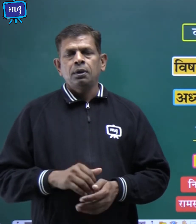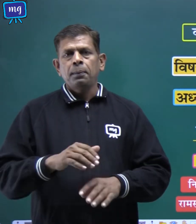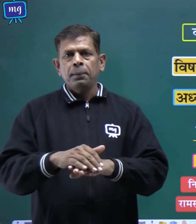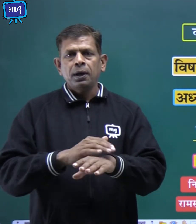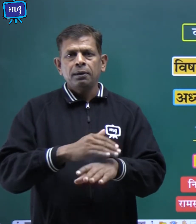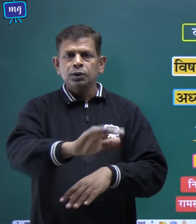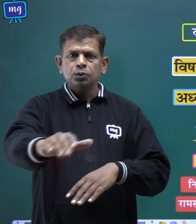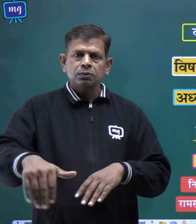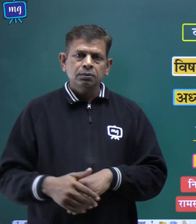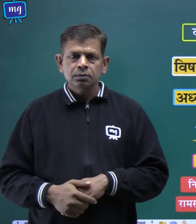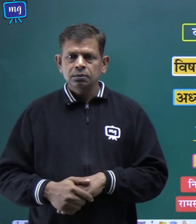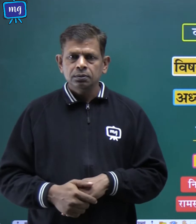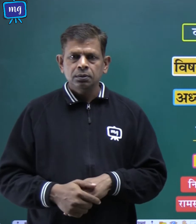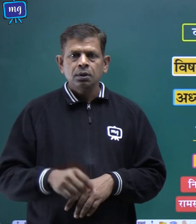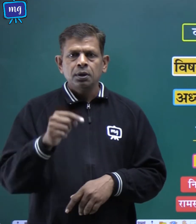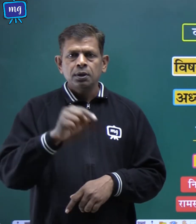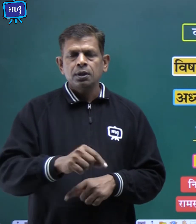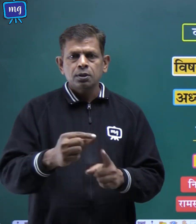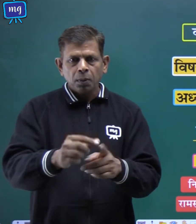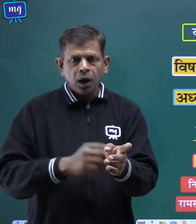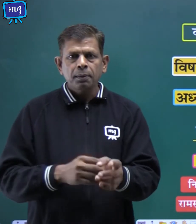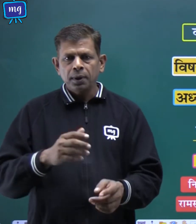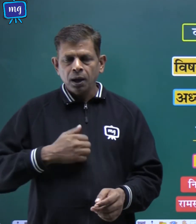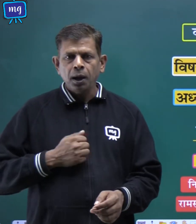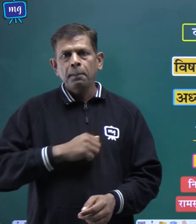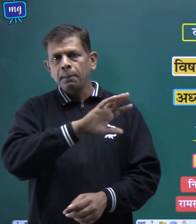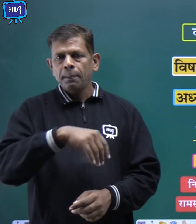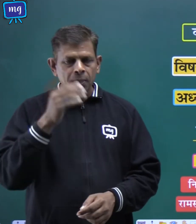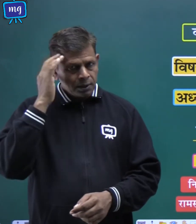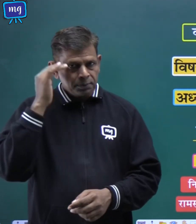प्यारे बच्चों, इस भाग में हम समझेंगे